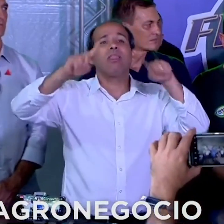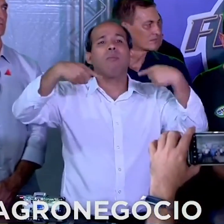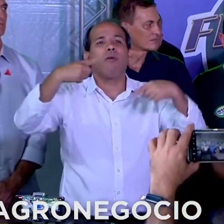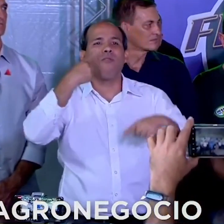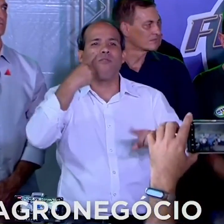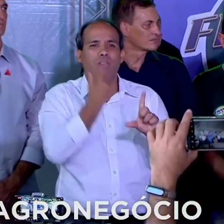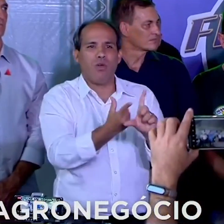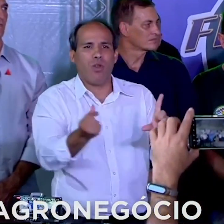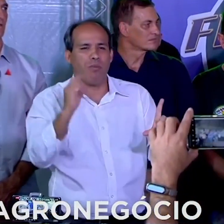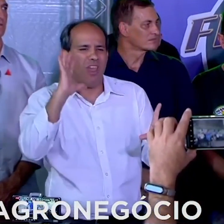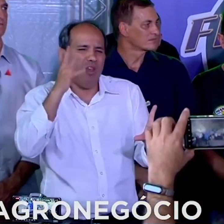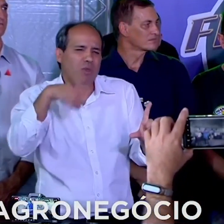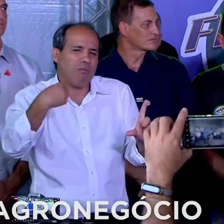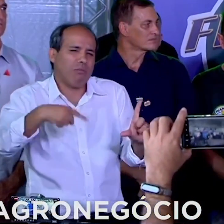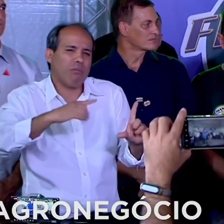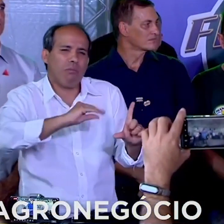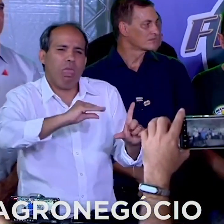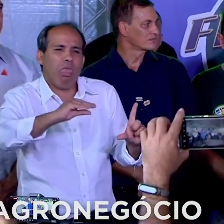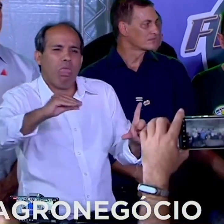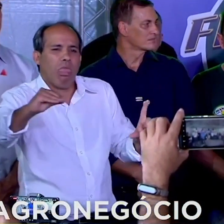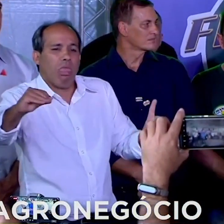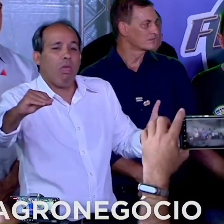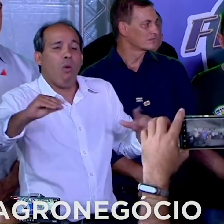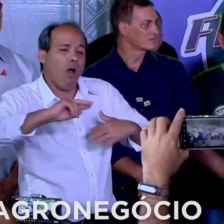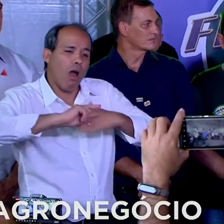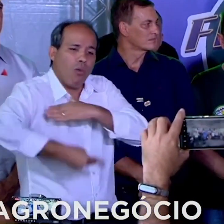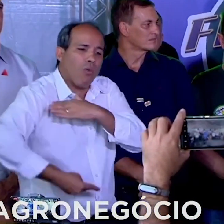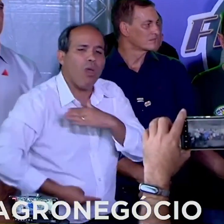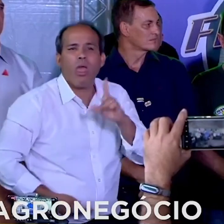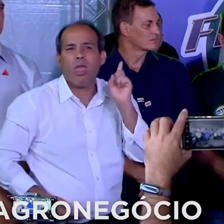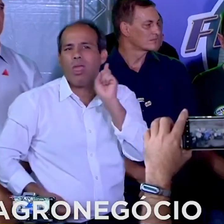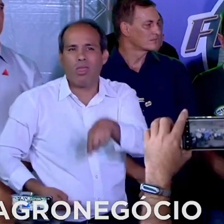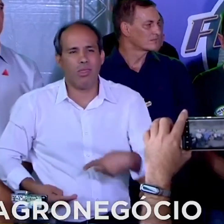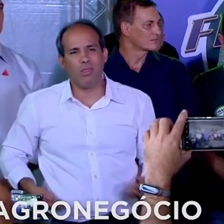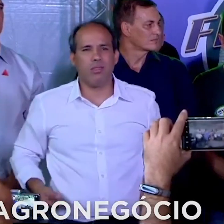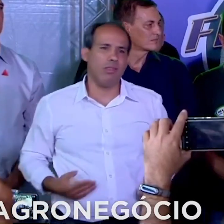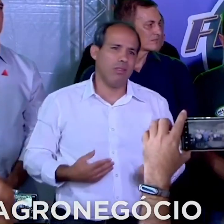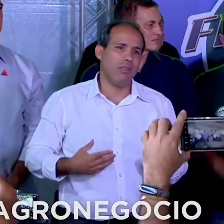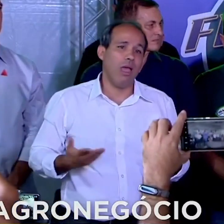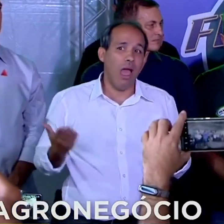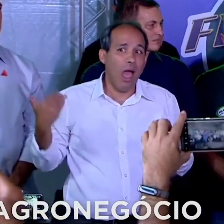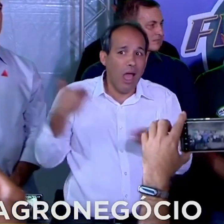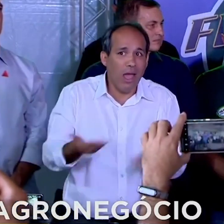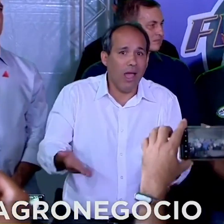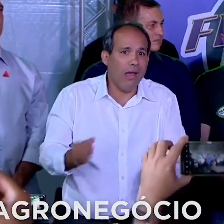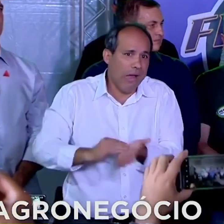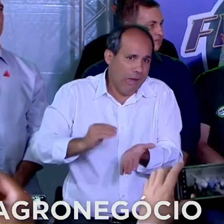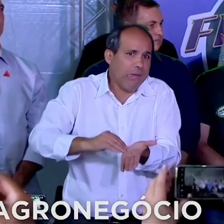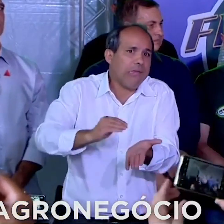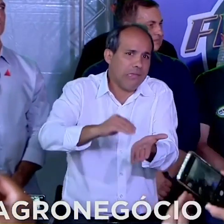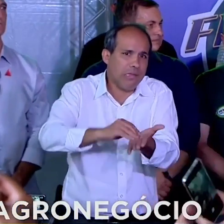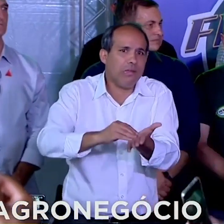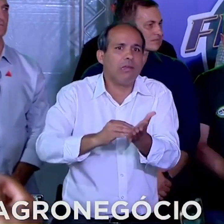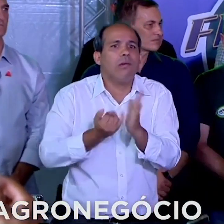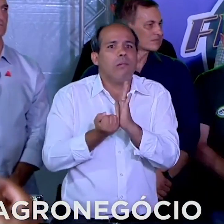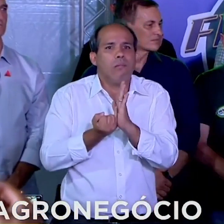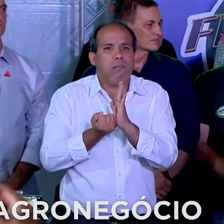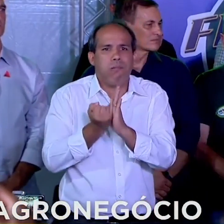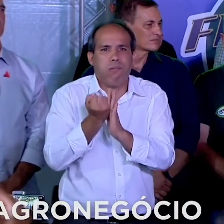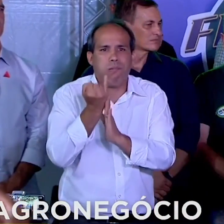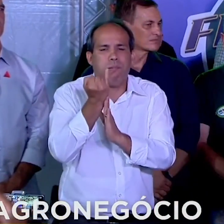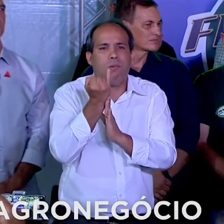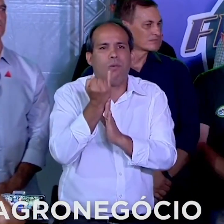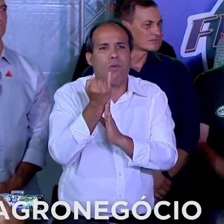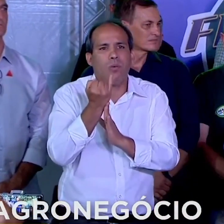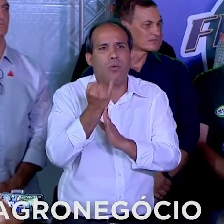economia a gente vê depois a consequência disso foi está sendo uma inflação agora